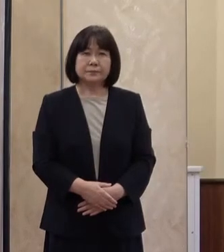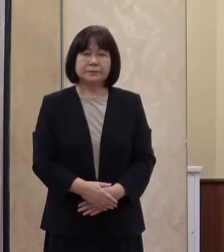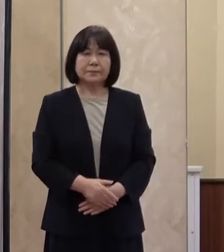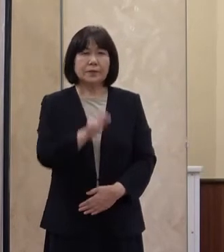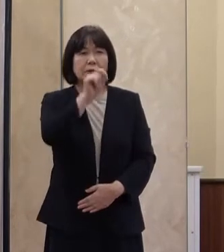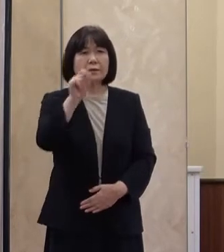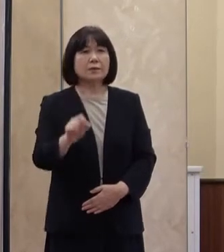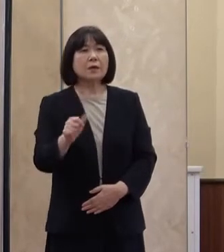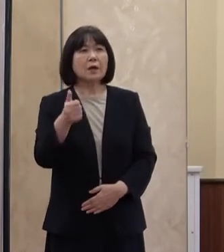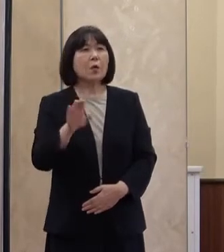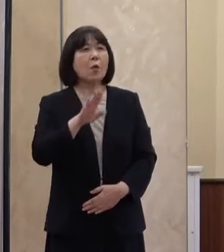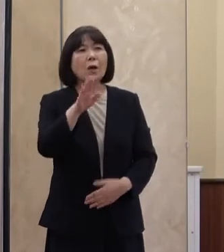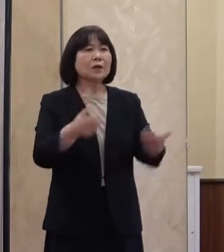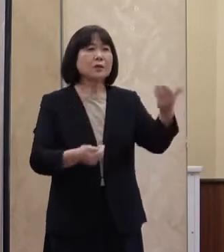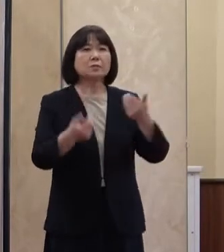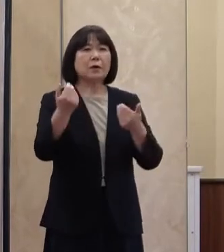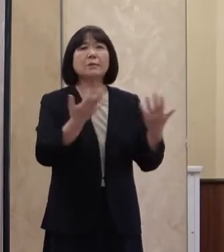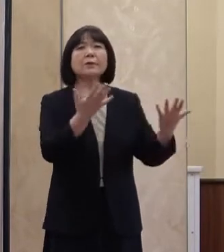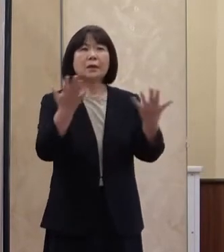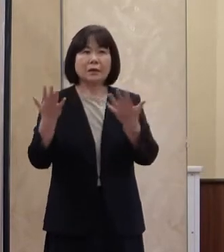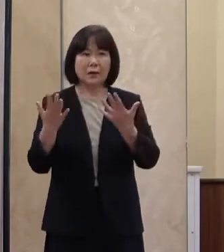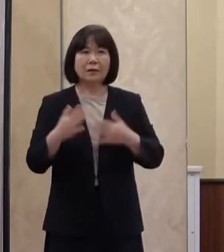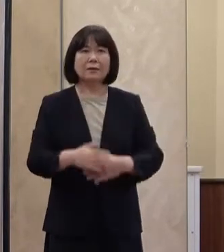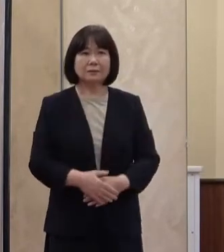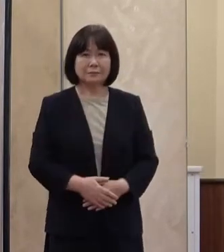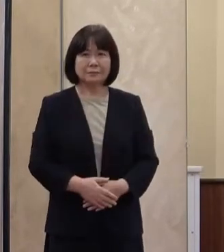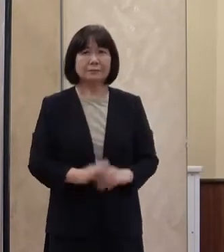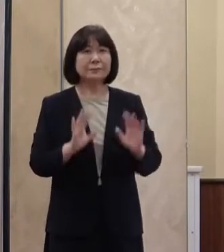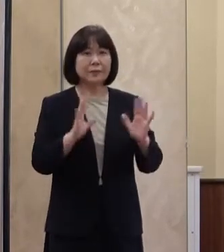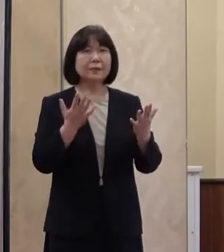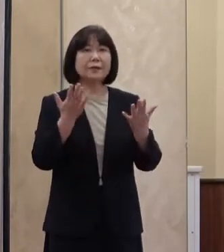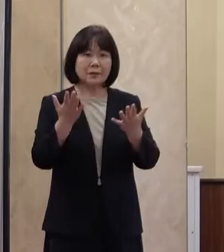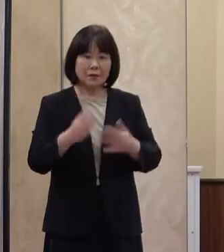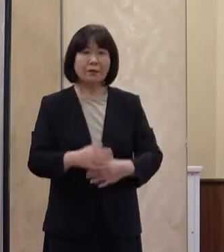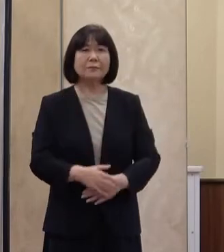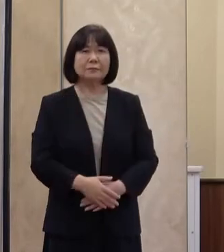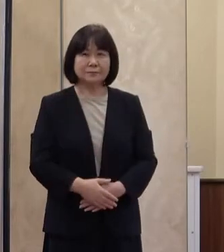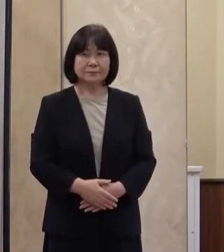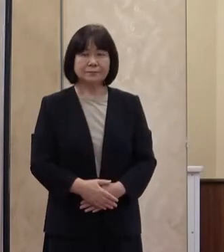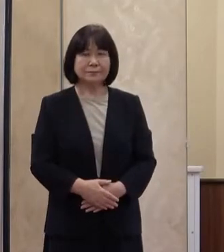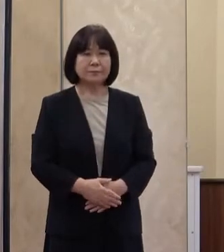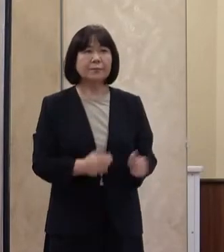他にご質問ございますか。よ